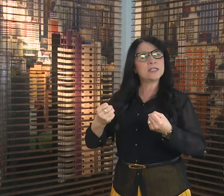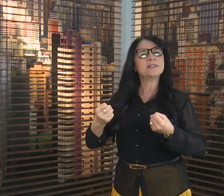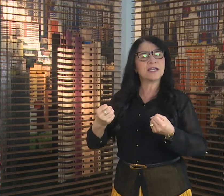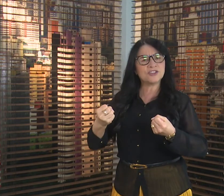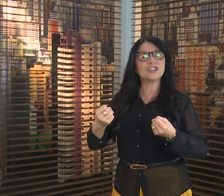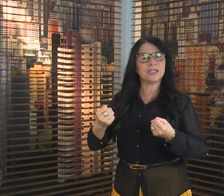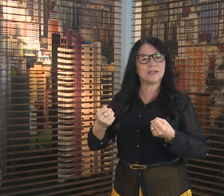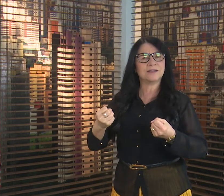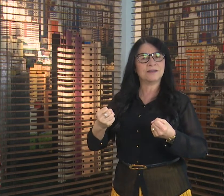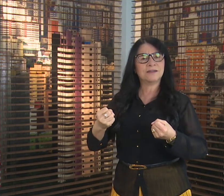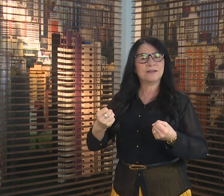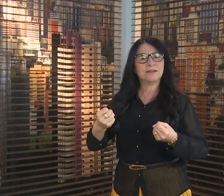esforça-te,